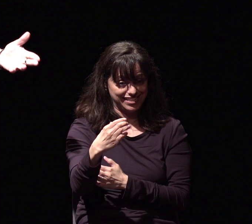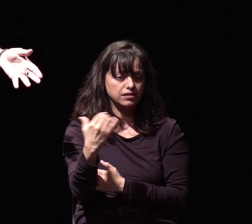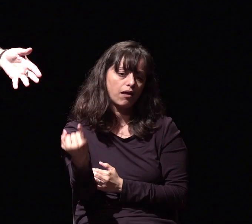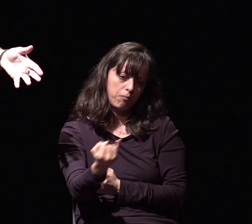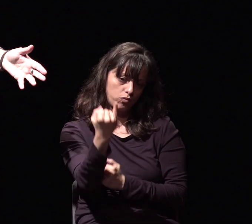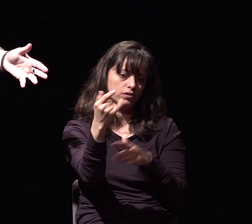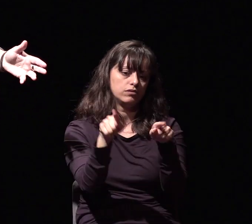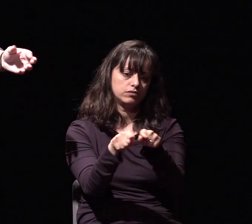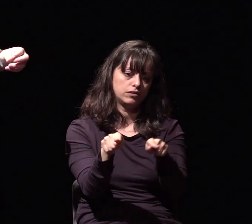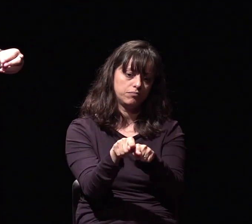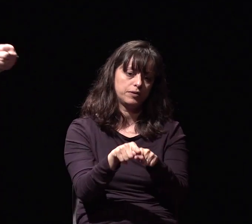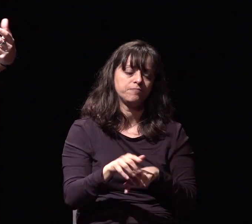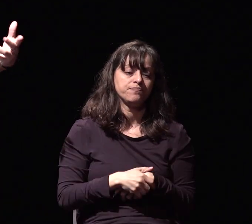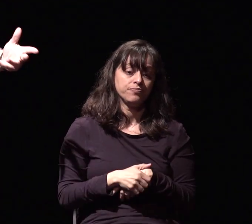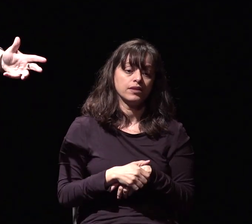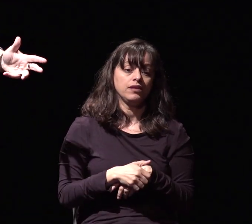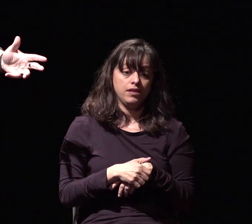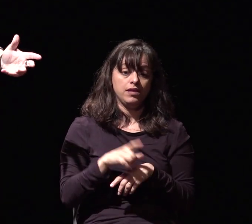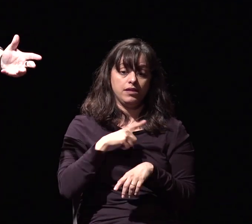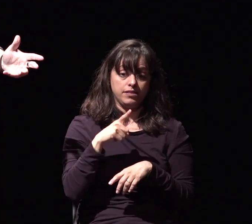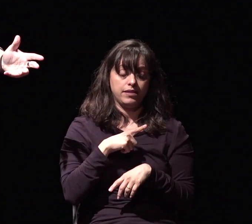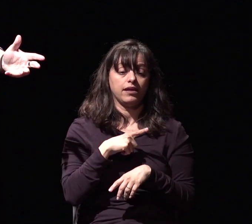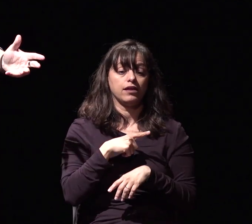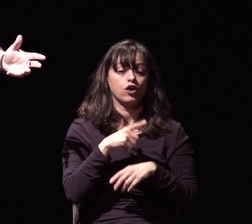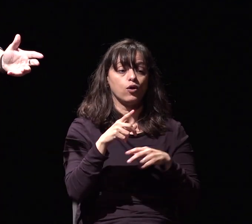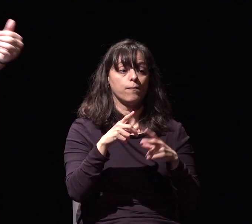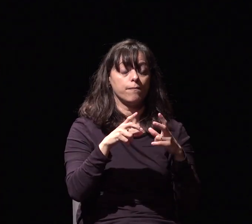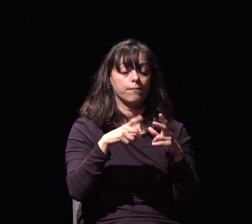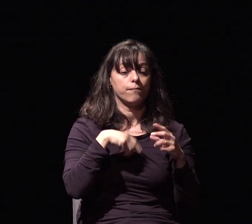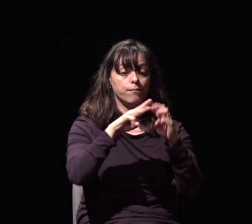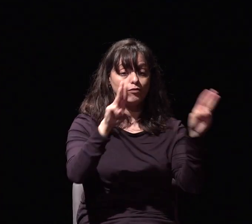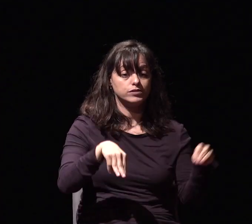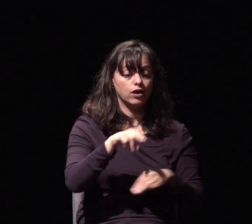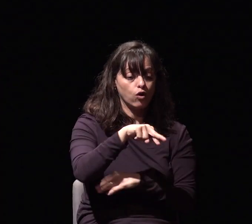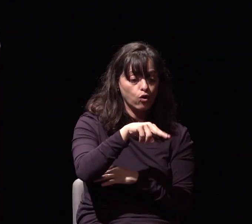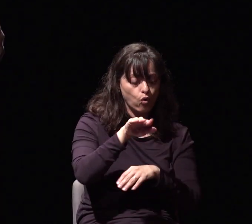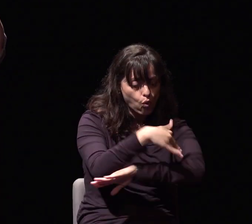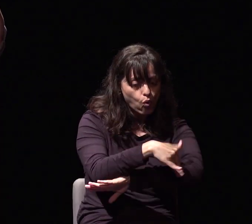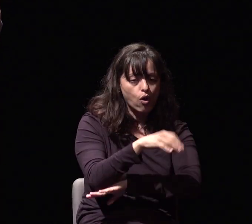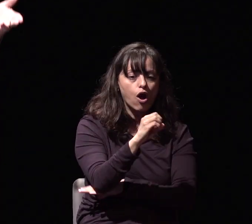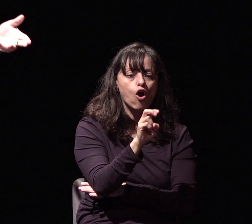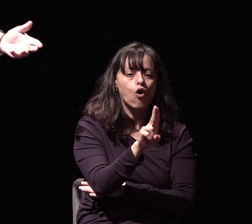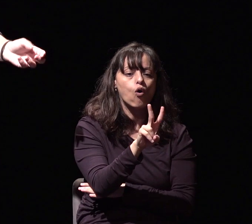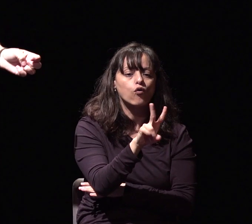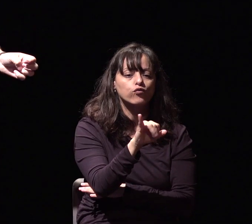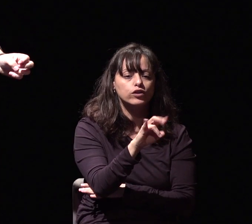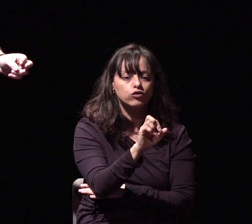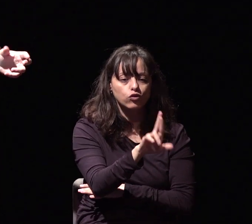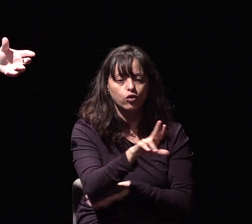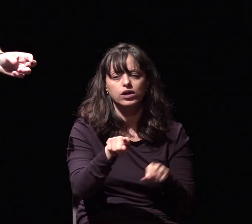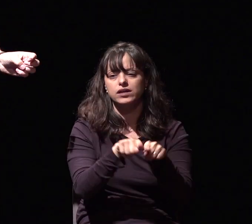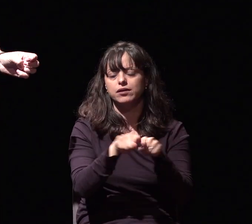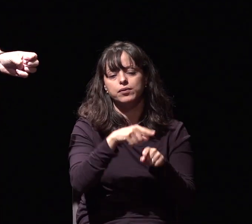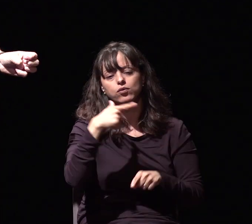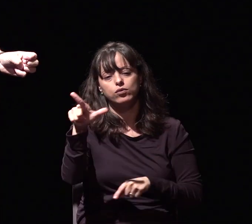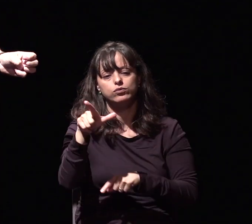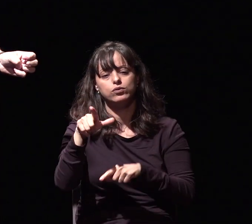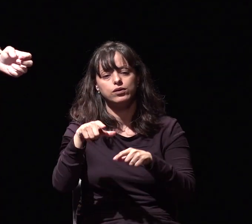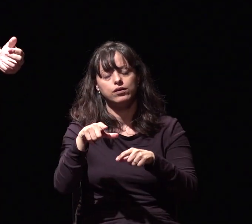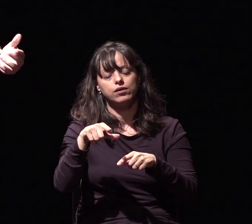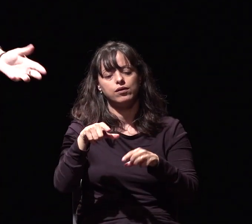tem um museu da Rua do Ouvidor de 47, tem um museu de São Vicente de 51, tem um museu, enfim,